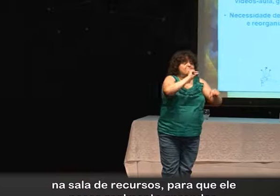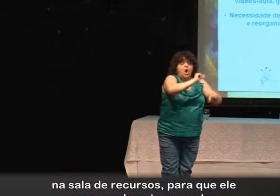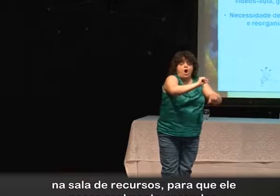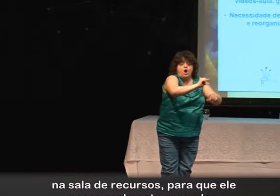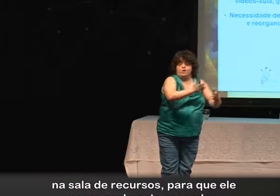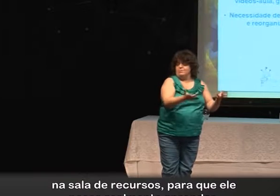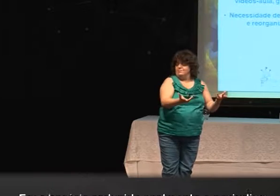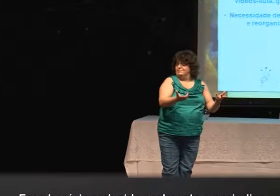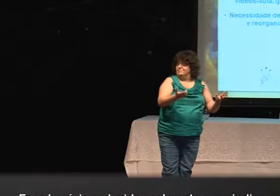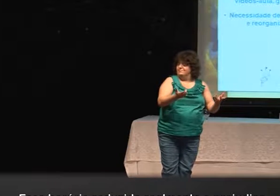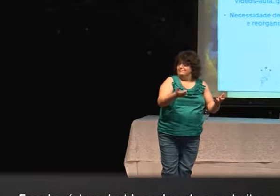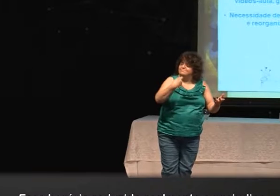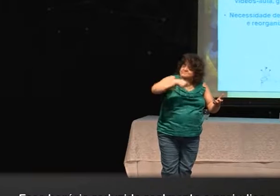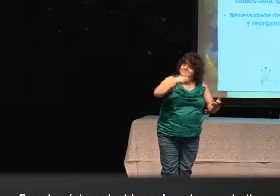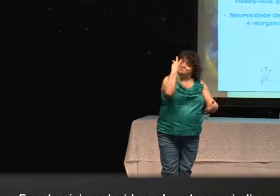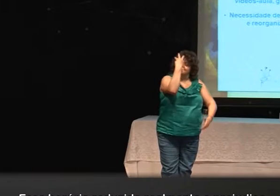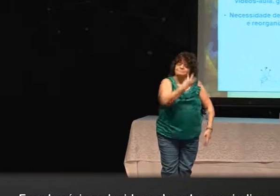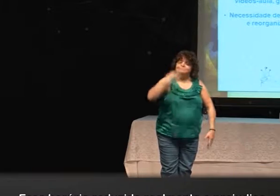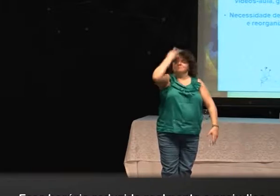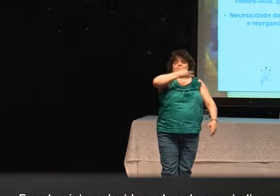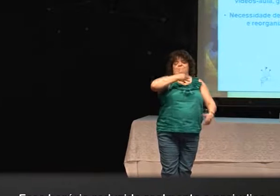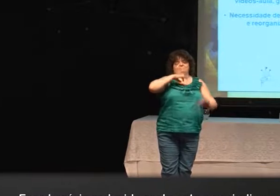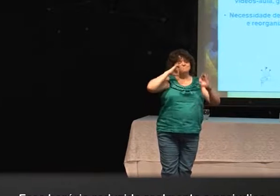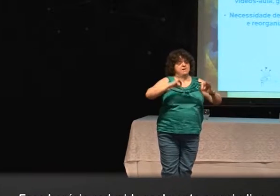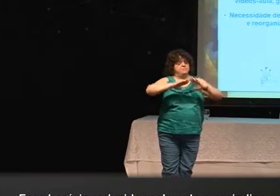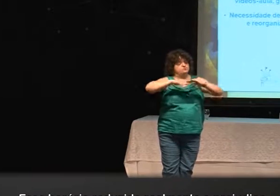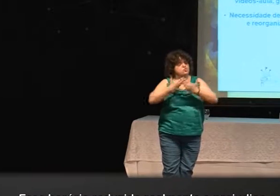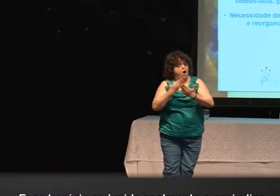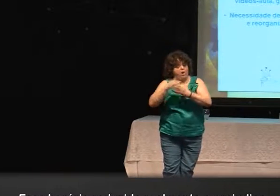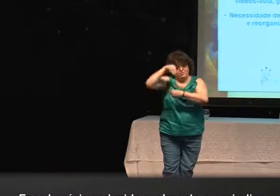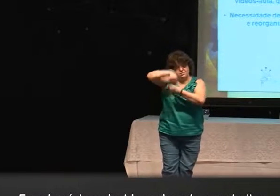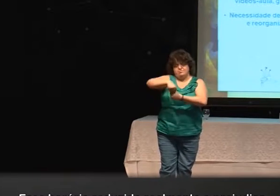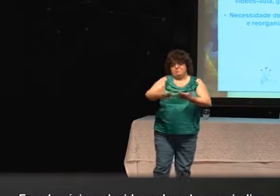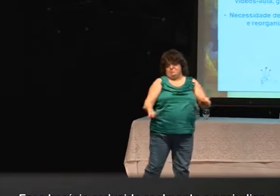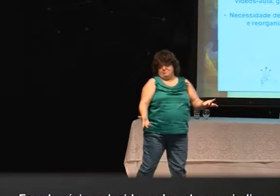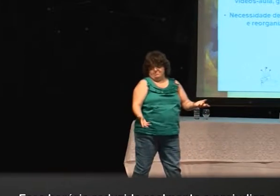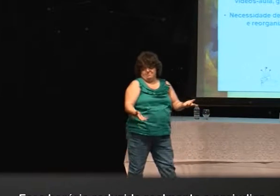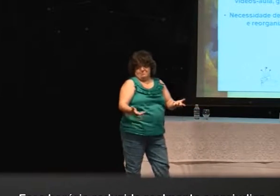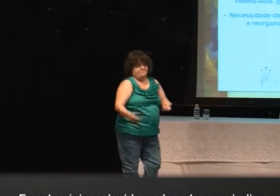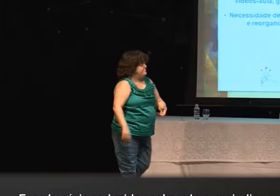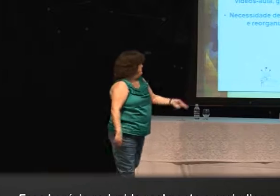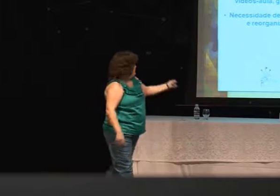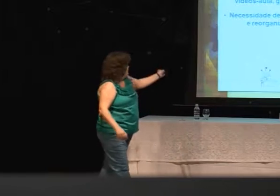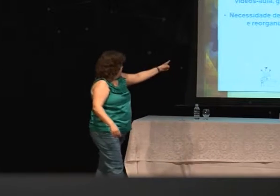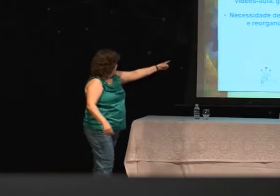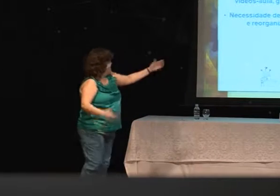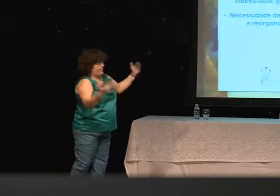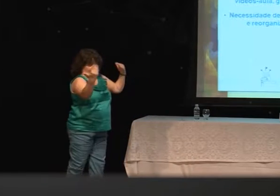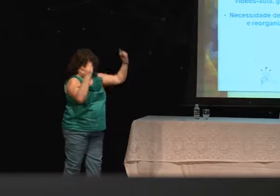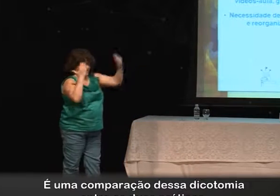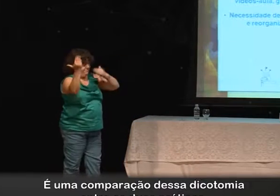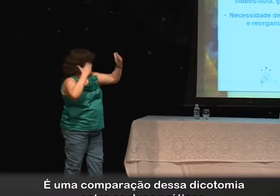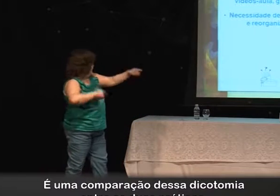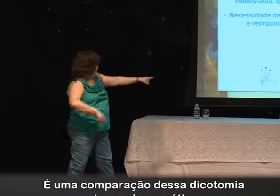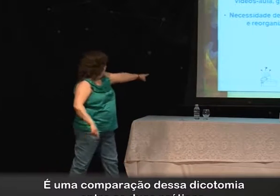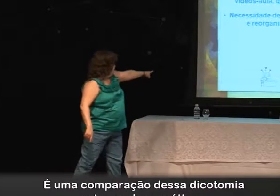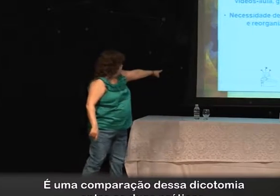realmente aprender. Esse horário reduzido, essa utilização reduzida, realmente o prejudica. Então é uma comparação